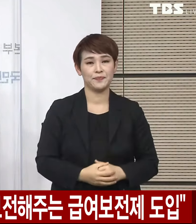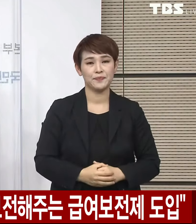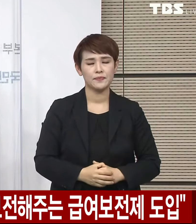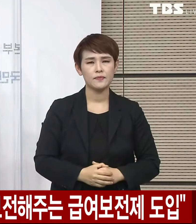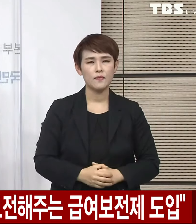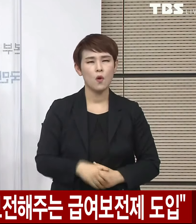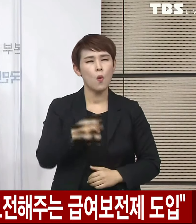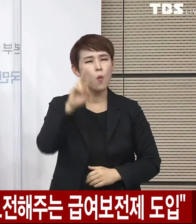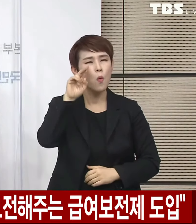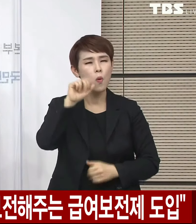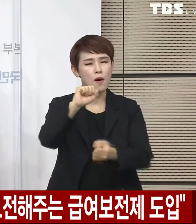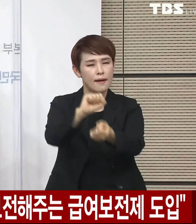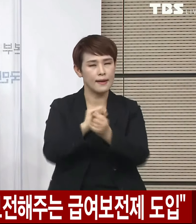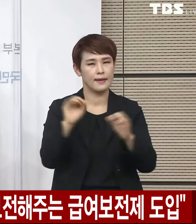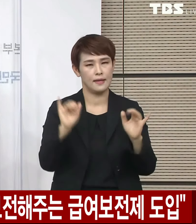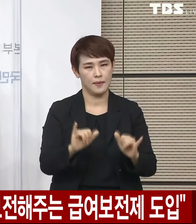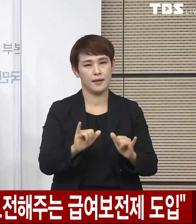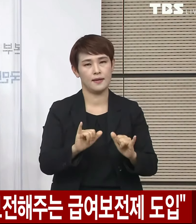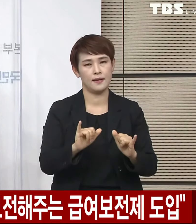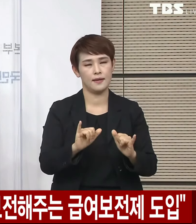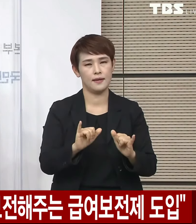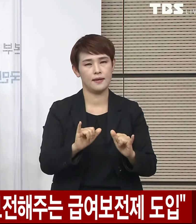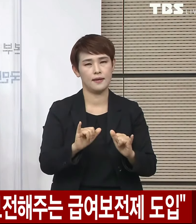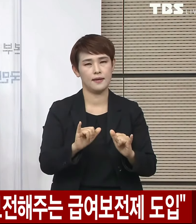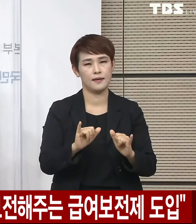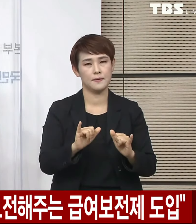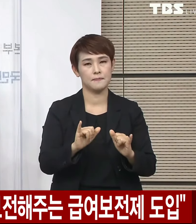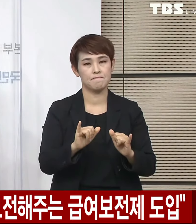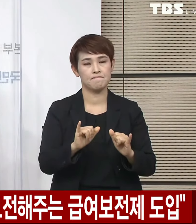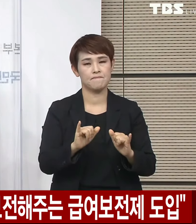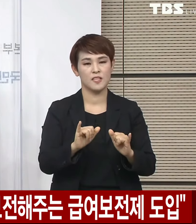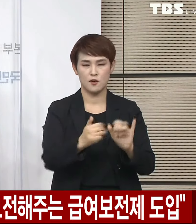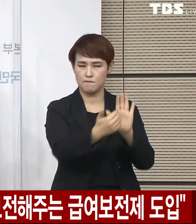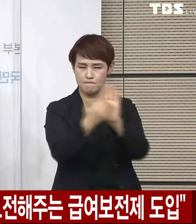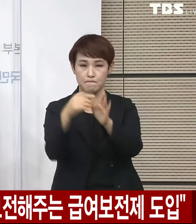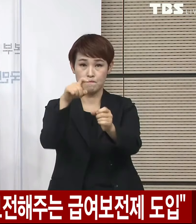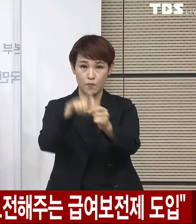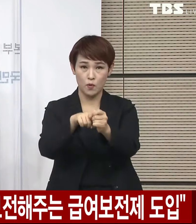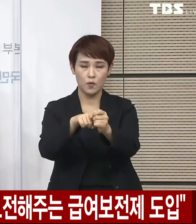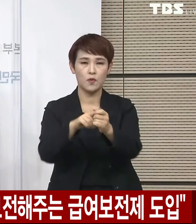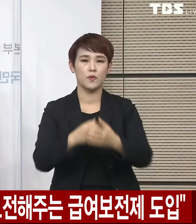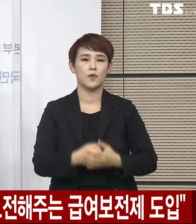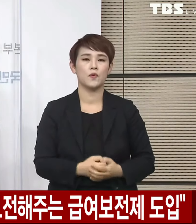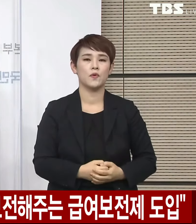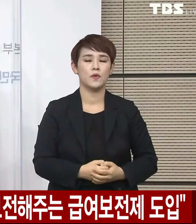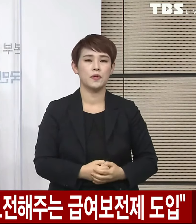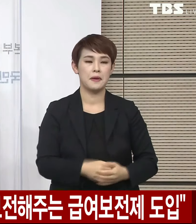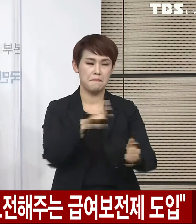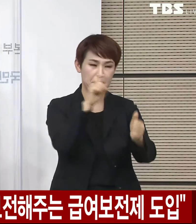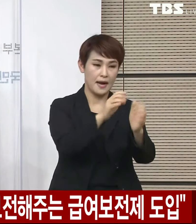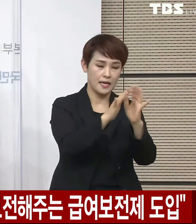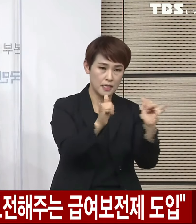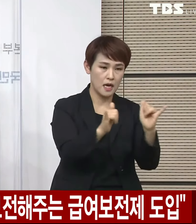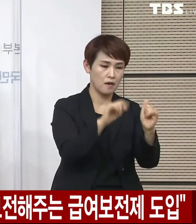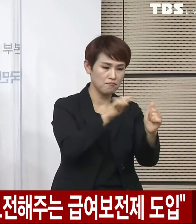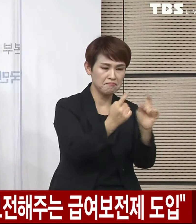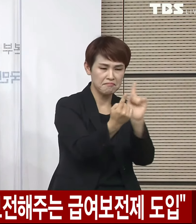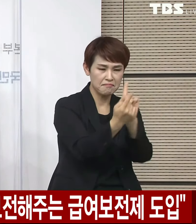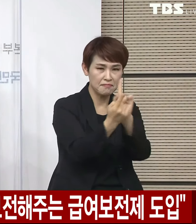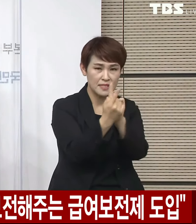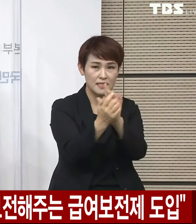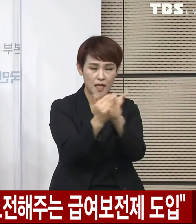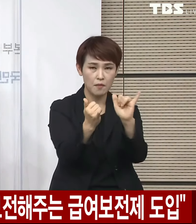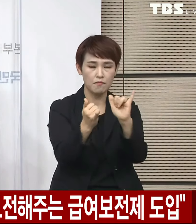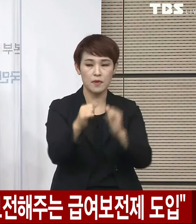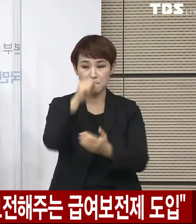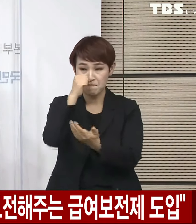다만 혹시라도 있을 수 있는 추가 감염을 방지하기 위해 당분간 확진자, 접촉자, 음성